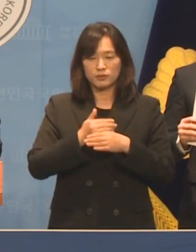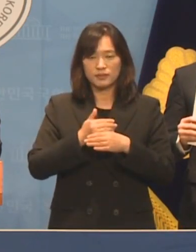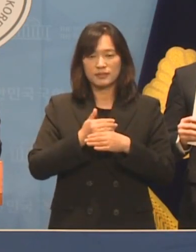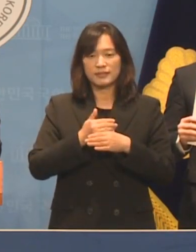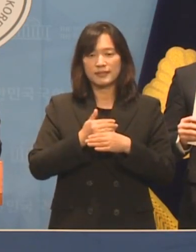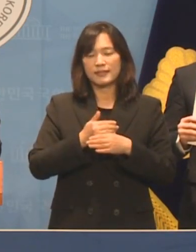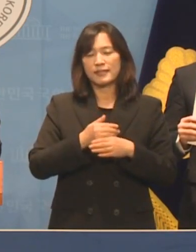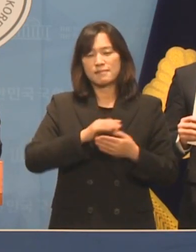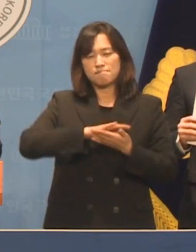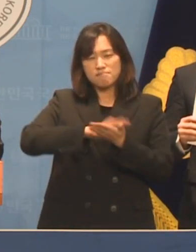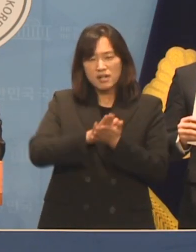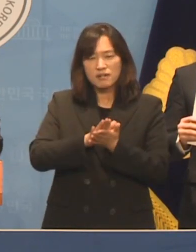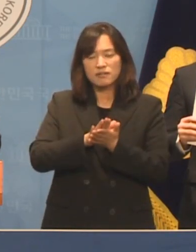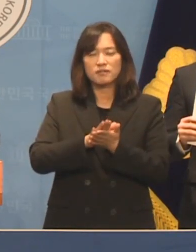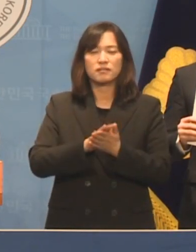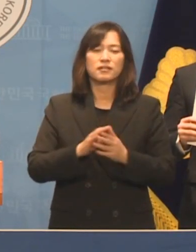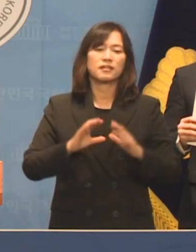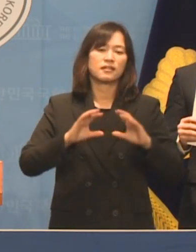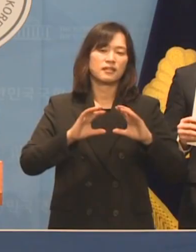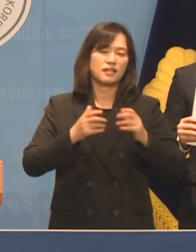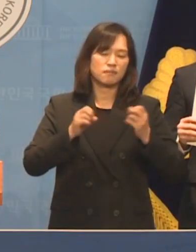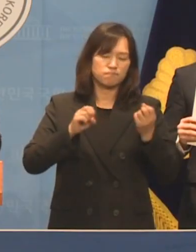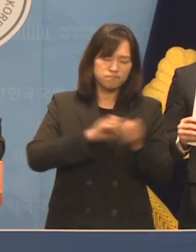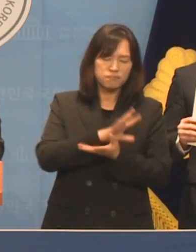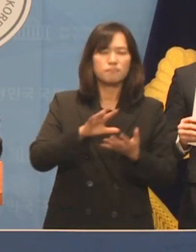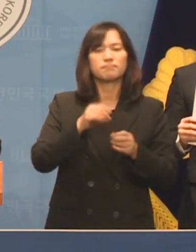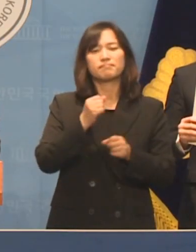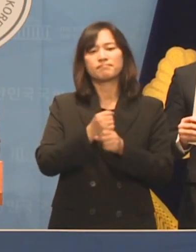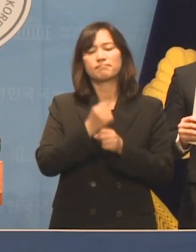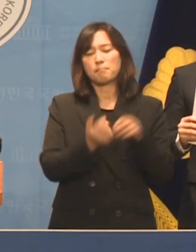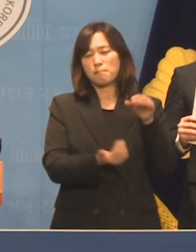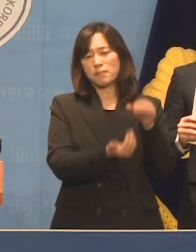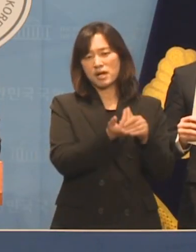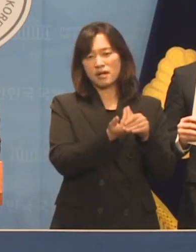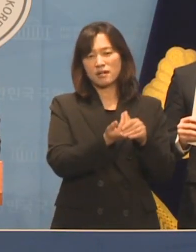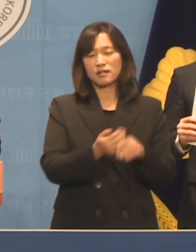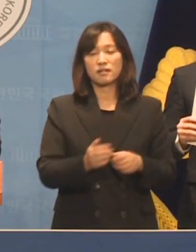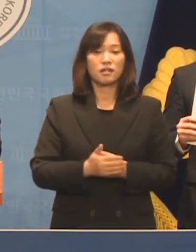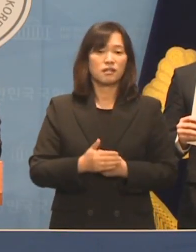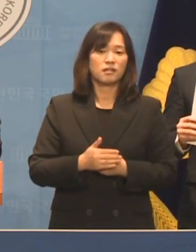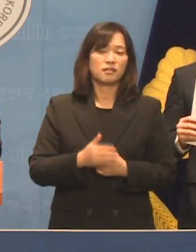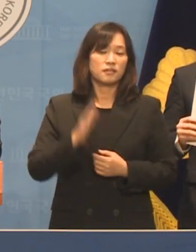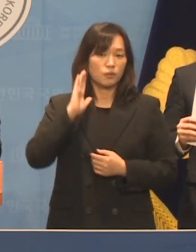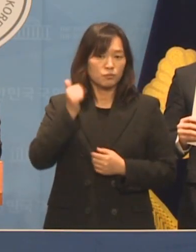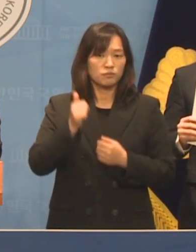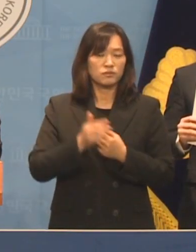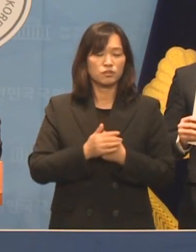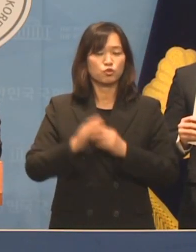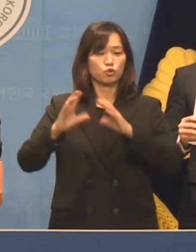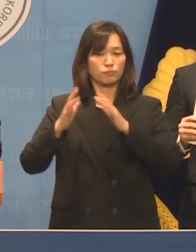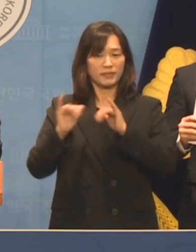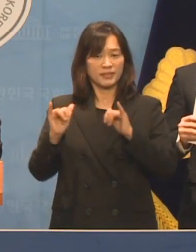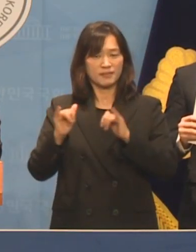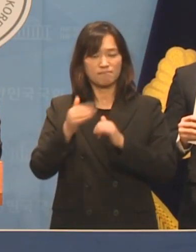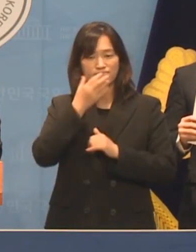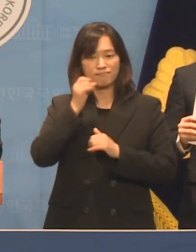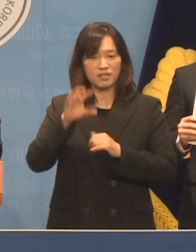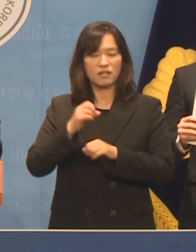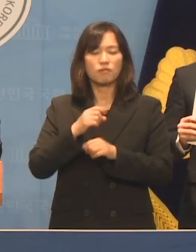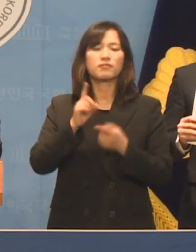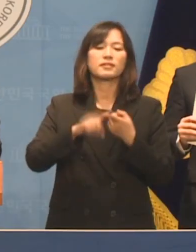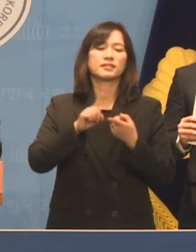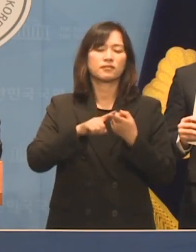짓밟은 중대한 국기 문란 사건입니다. 윤석열 대통령은 국민을 기만한 것에 대해